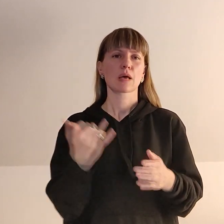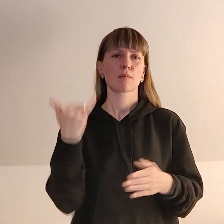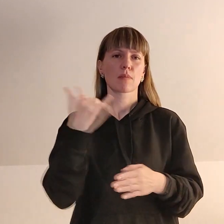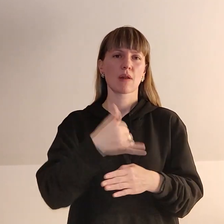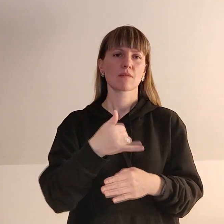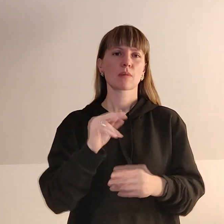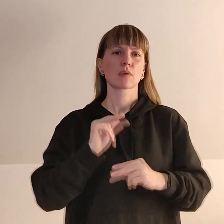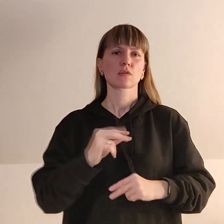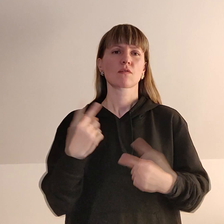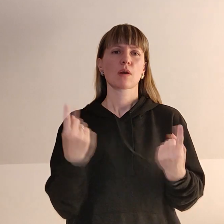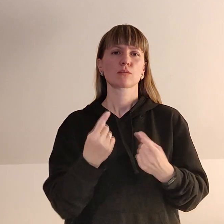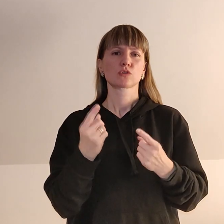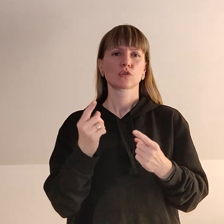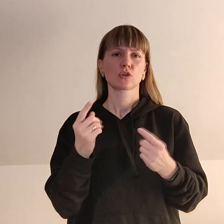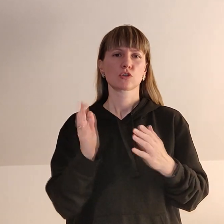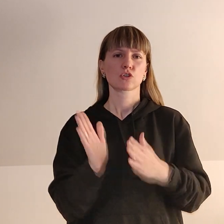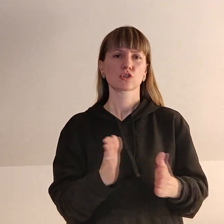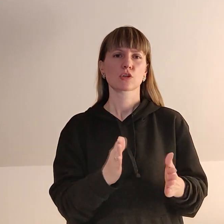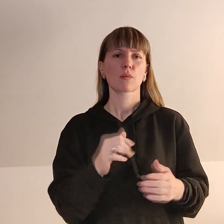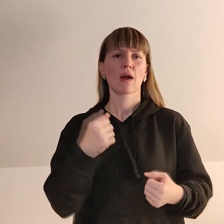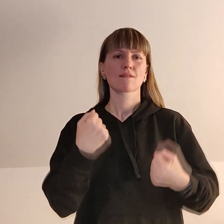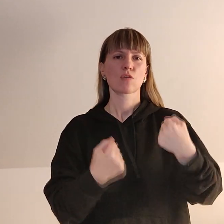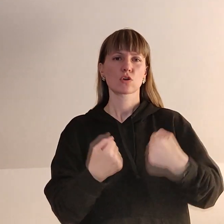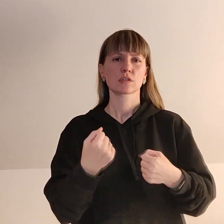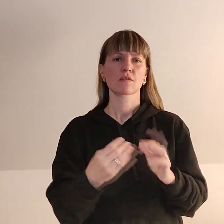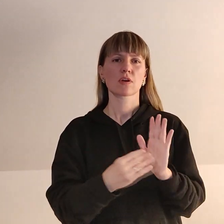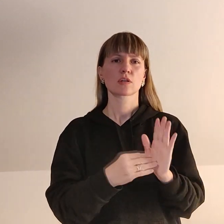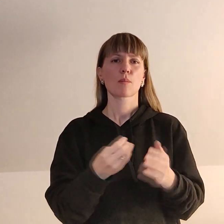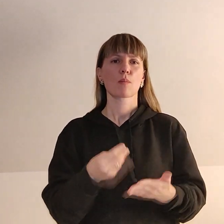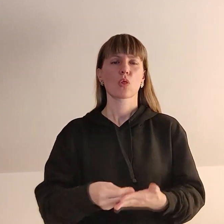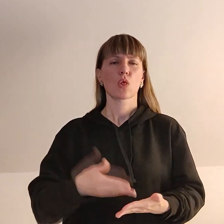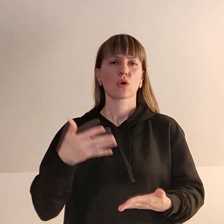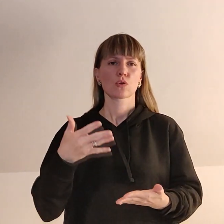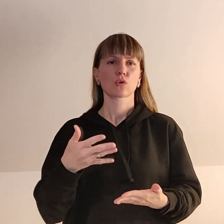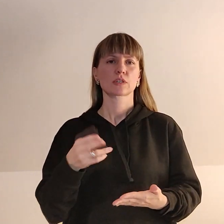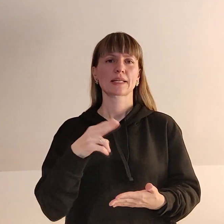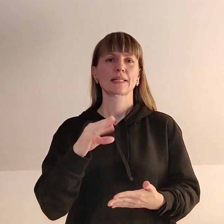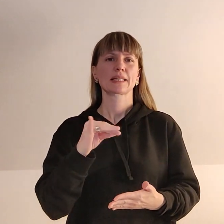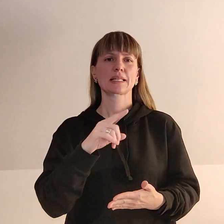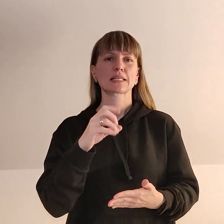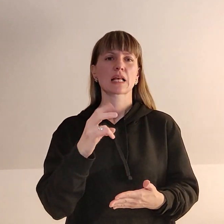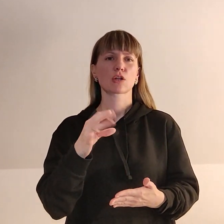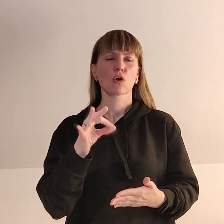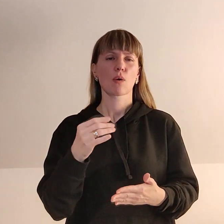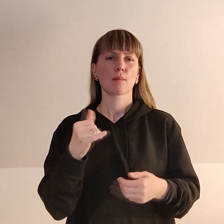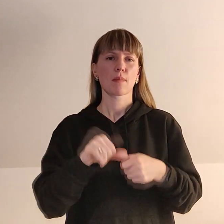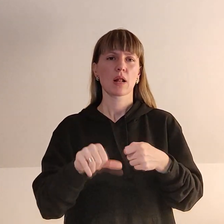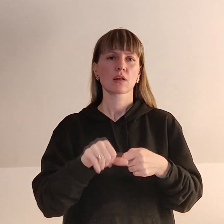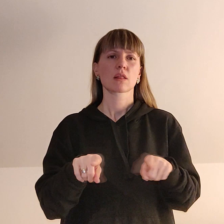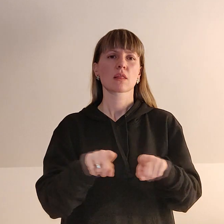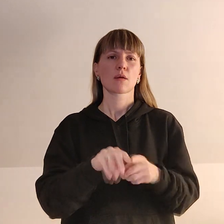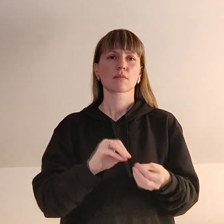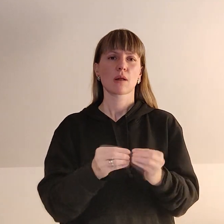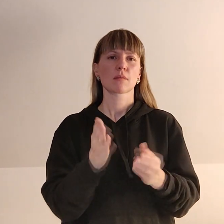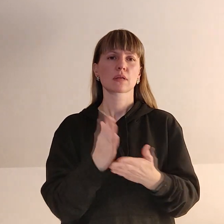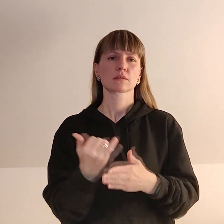у щоденному режимі. А ось водії відзначають подорожчання дизельного пального. Також проблемою є заправка автомобілів,